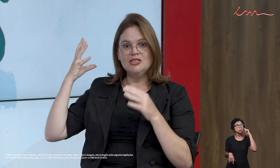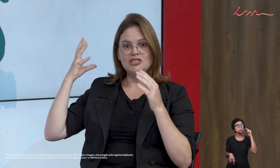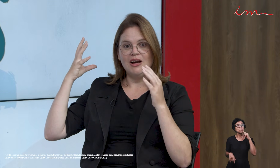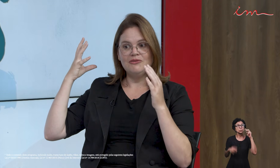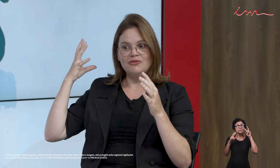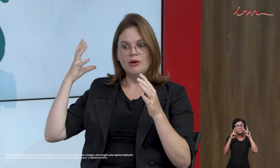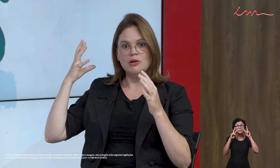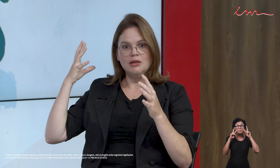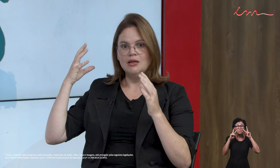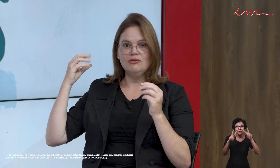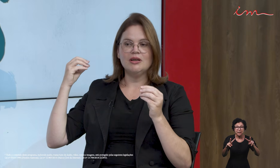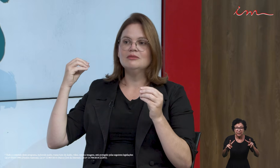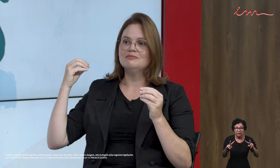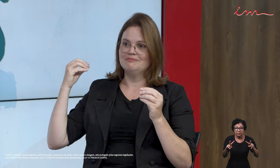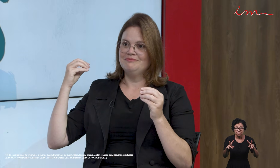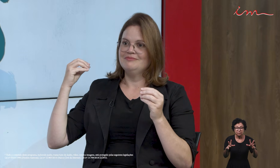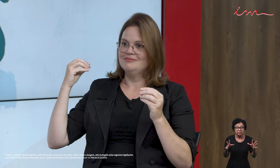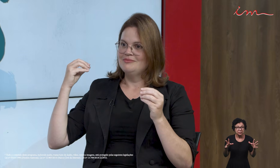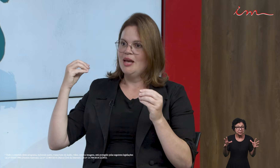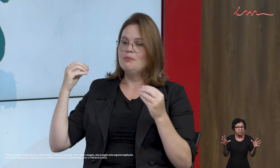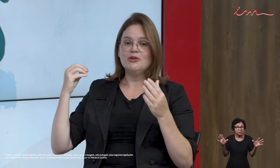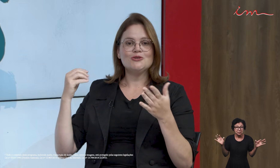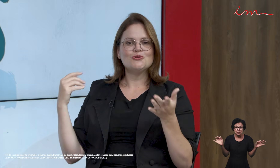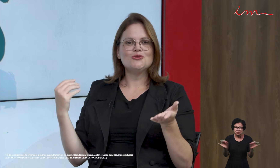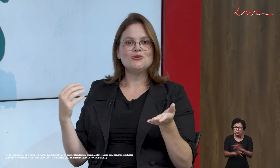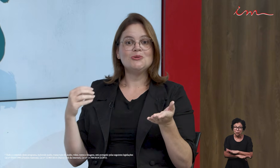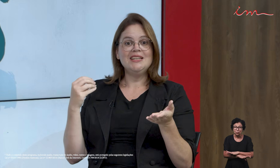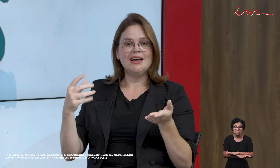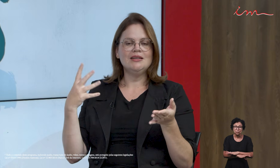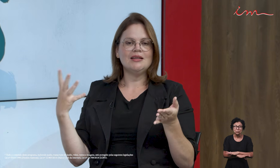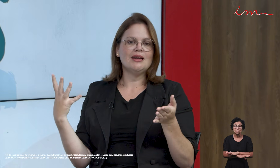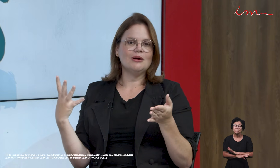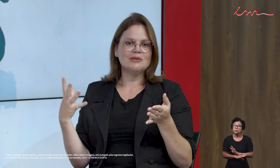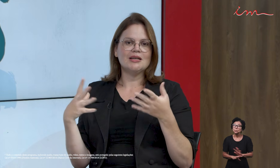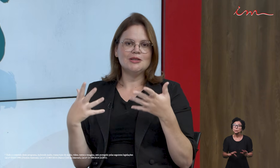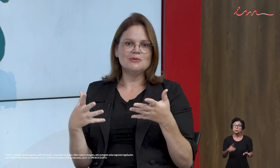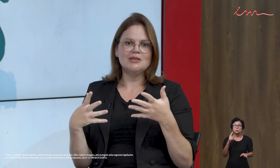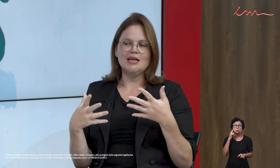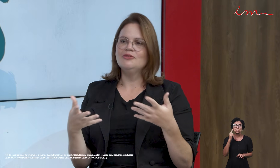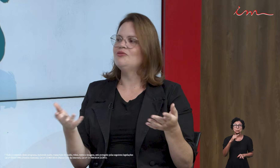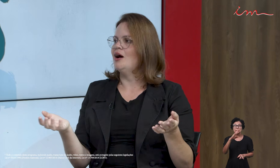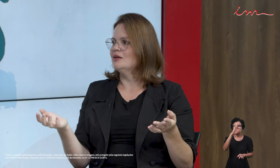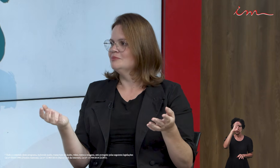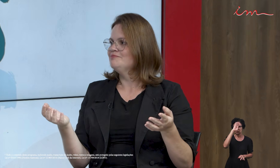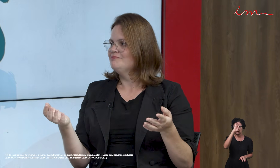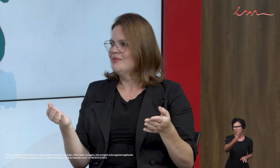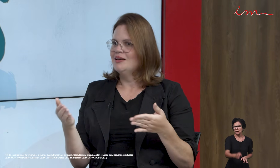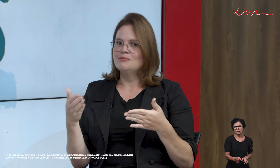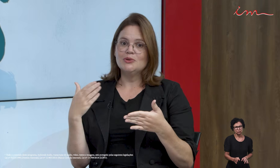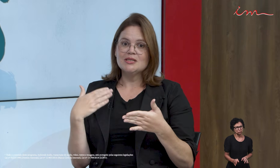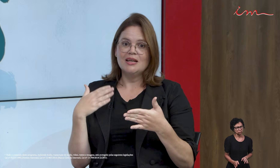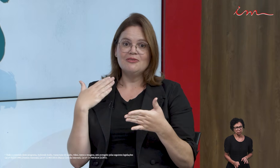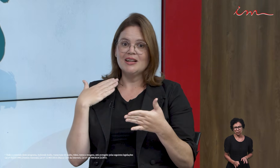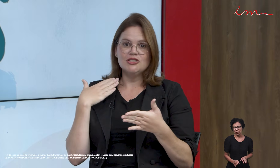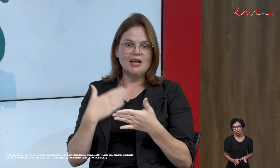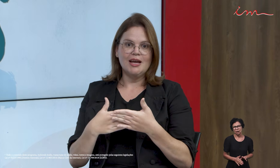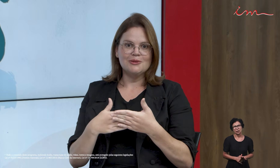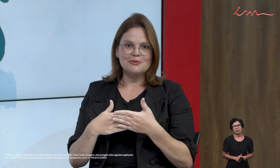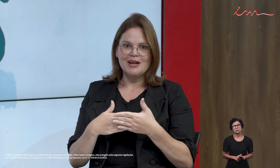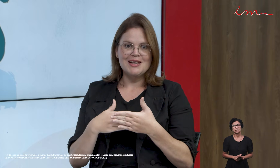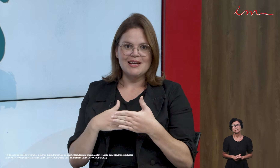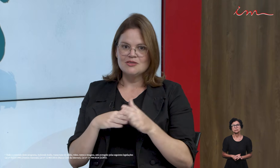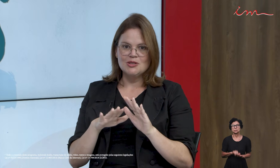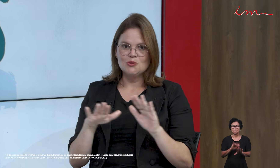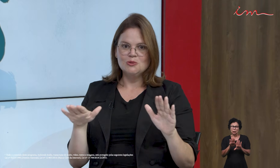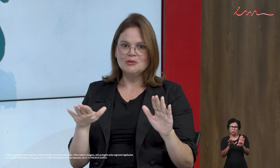surdo, ele já vê o que tem que ver. É por isso que o surdo, ele é literal naquilo que ele fala. Isso aí. Por isso que ele fala